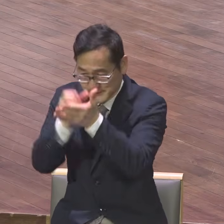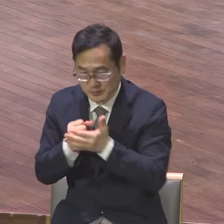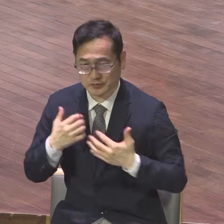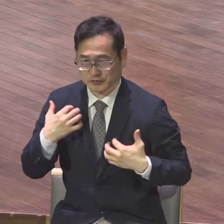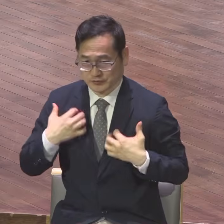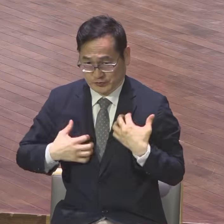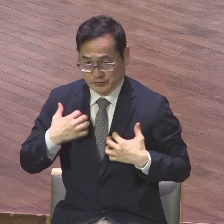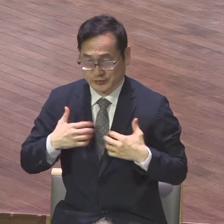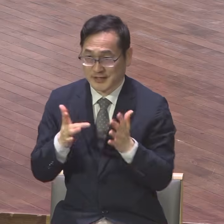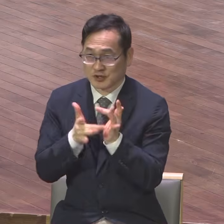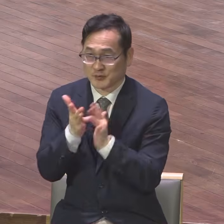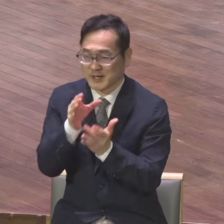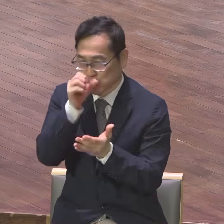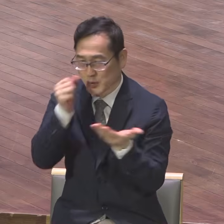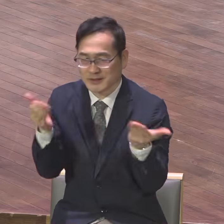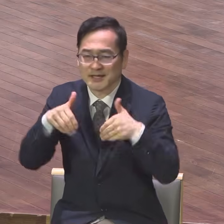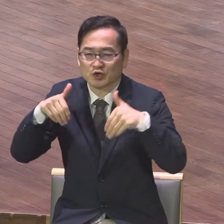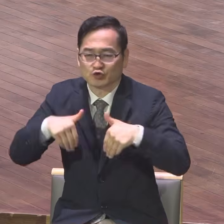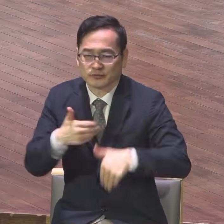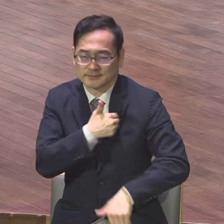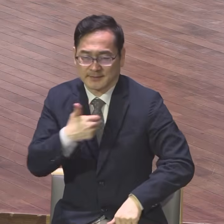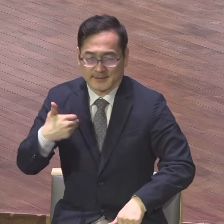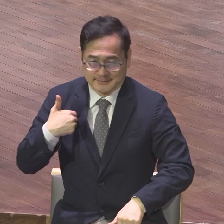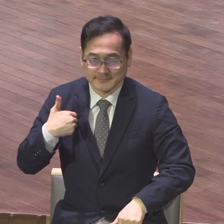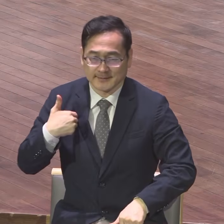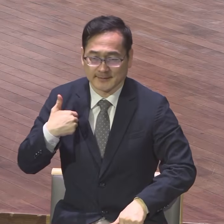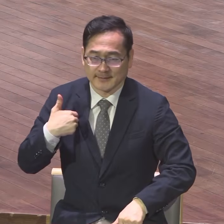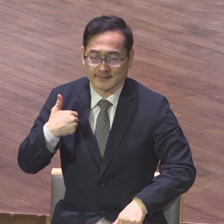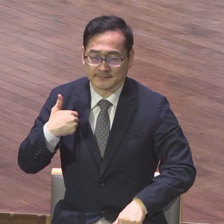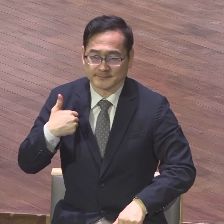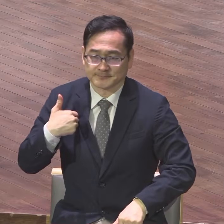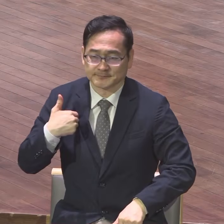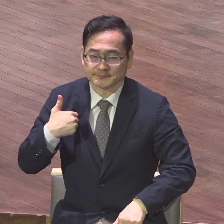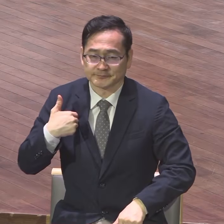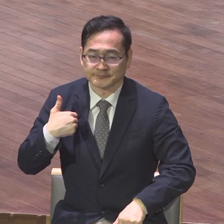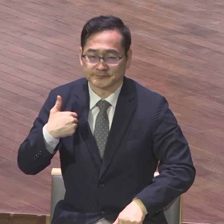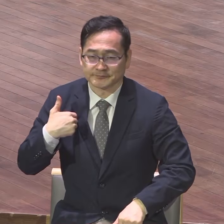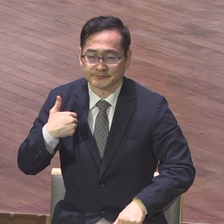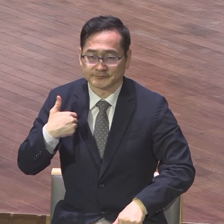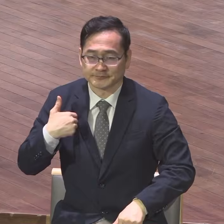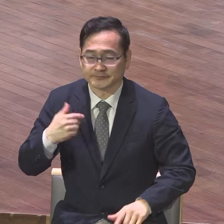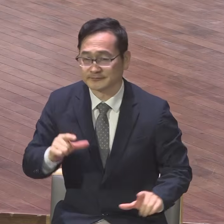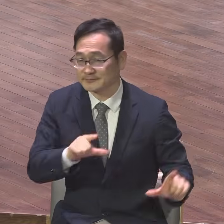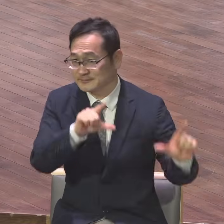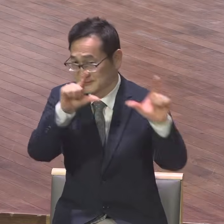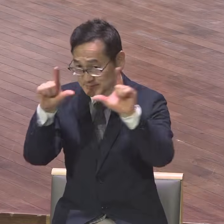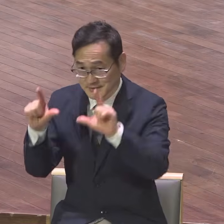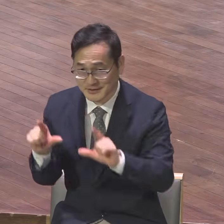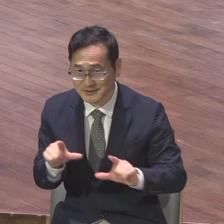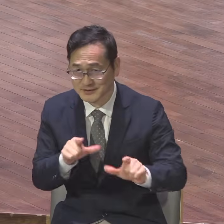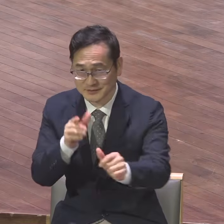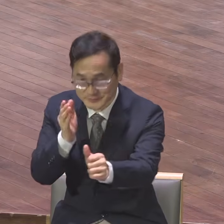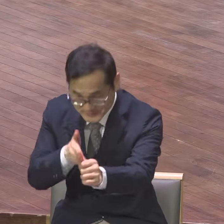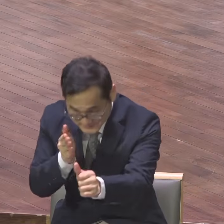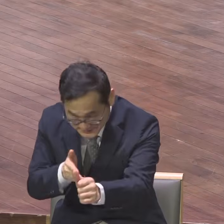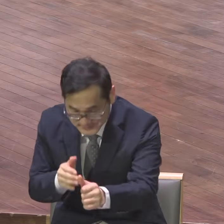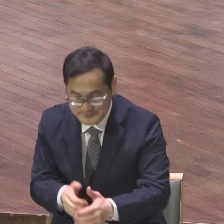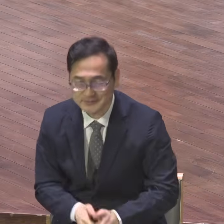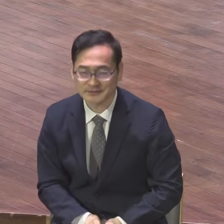예수 그리스도의 좋은 일꾼으로 당당히 존재감 있는 그런 삶을 사시기를 주님으로